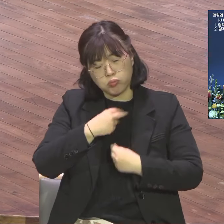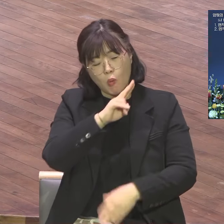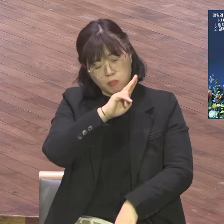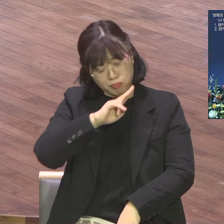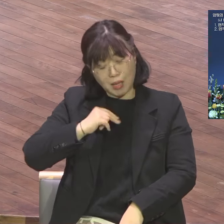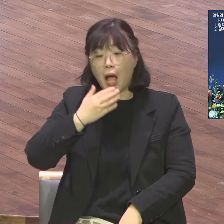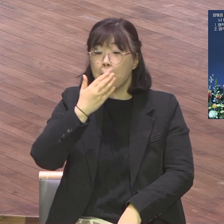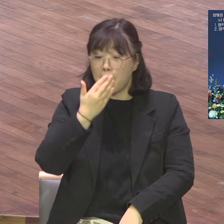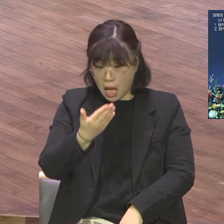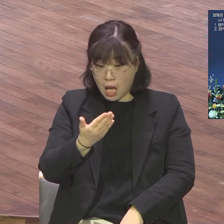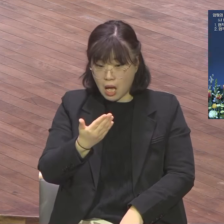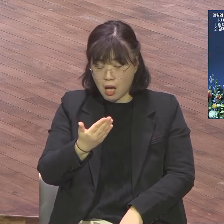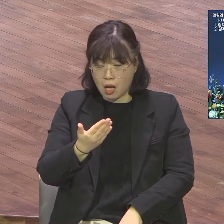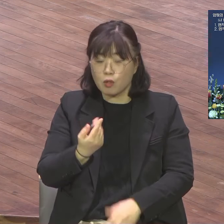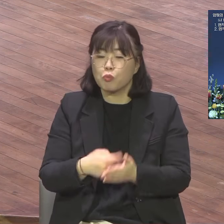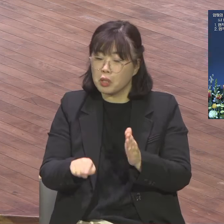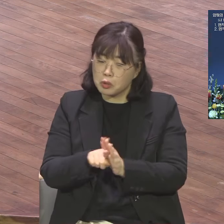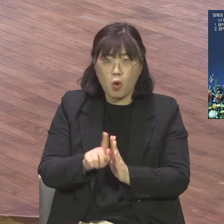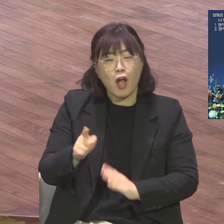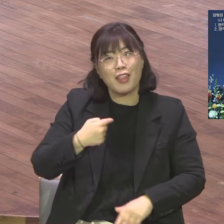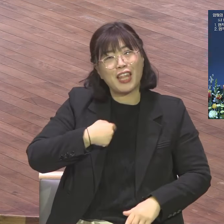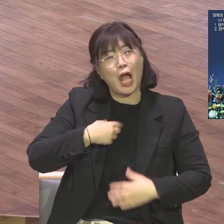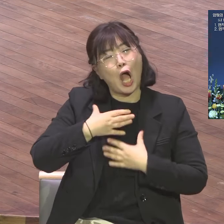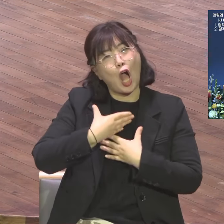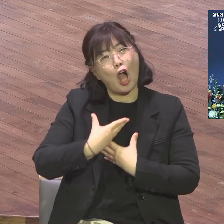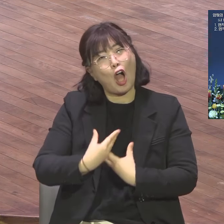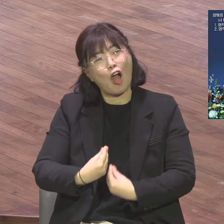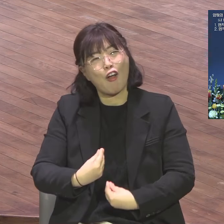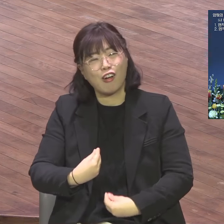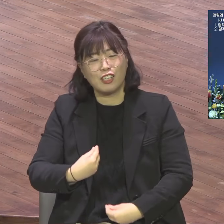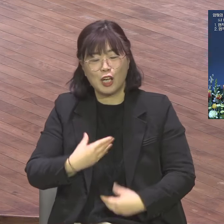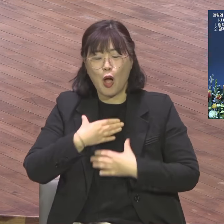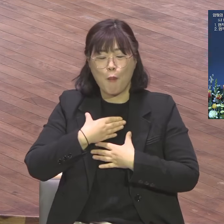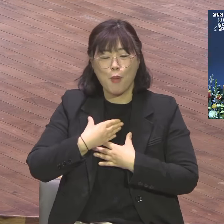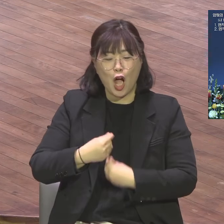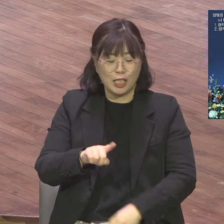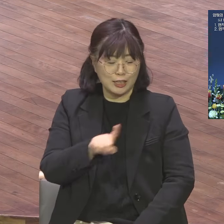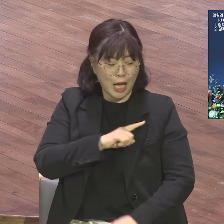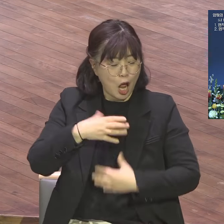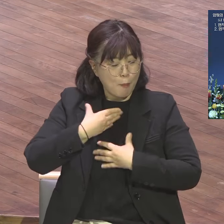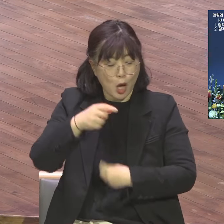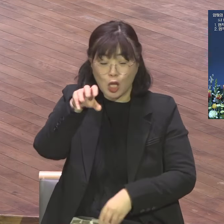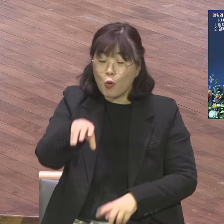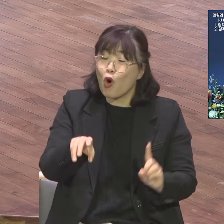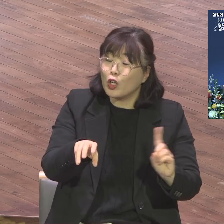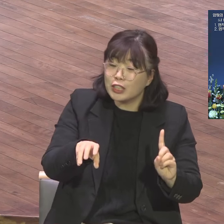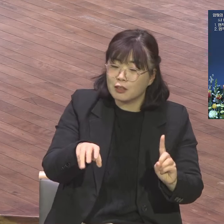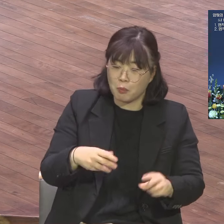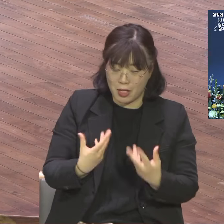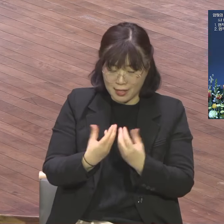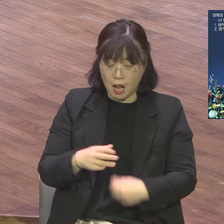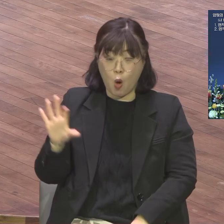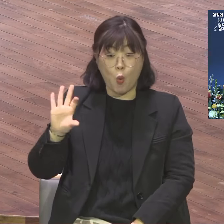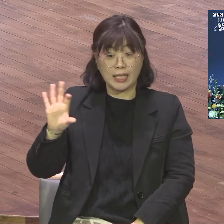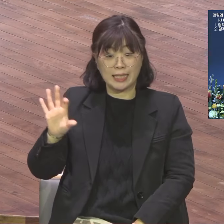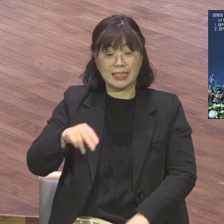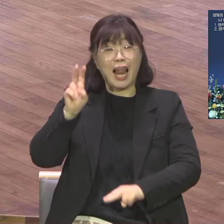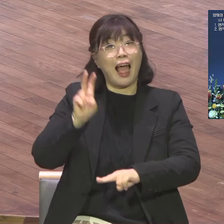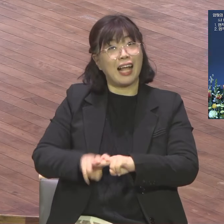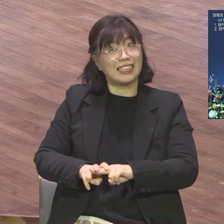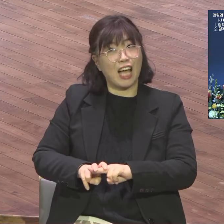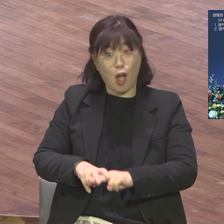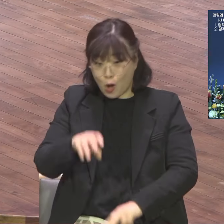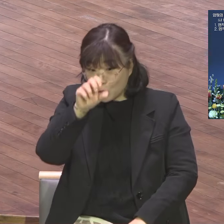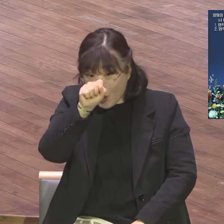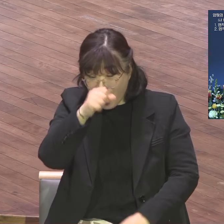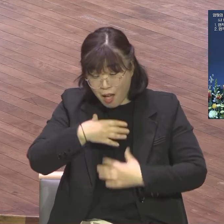화장실 가서 오래 있는 분들 화장실 딱 붙여놓고. 뭐 저는 1분도 없습니다. 없으니 그건 굳이 필요 없는데, 어떤 분 가서 30분씩 있다